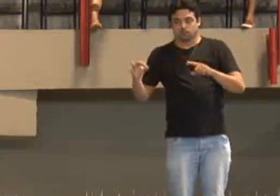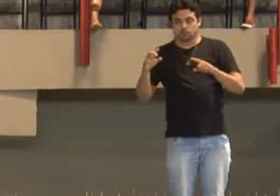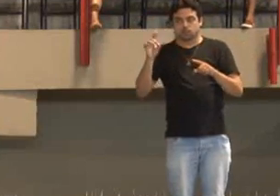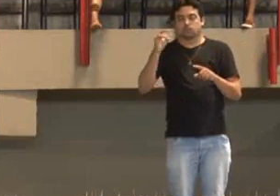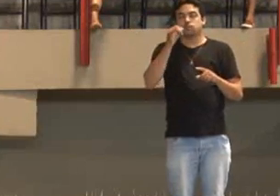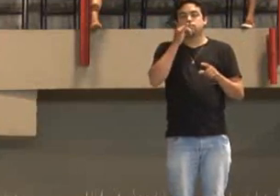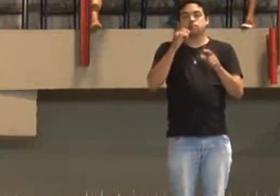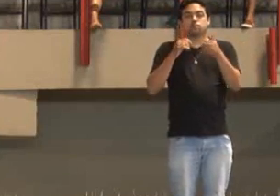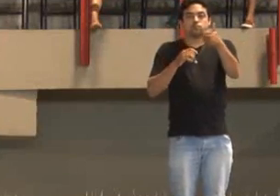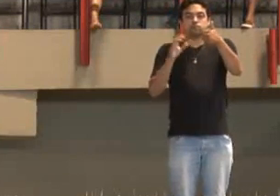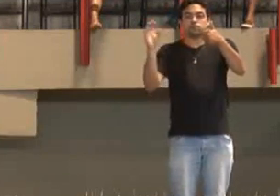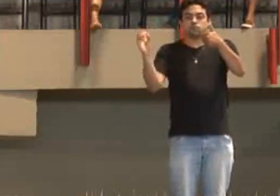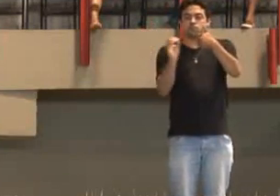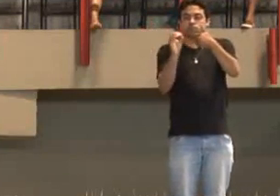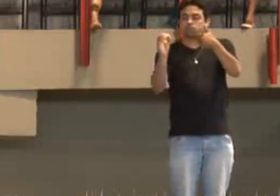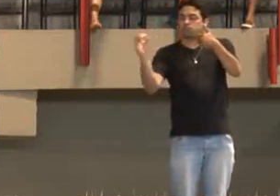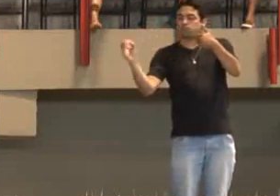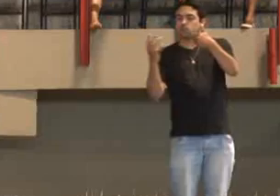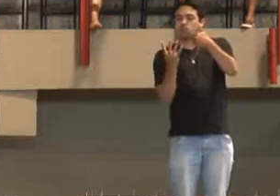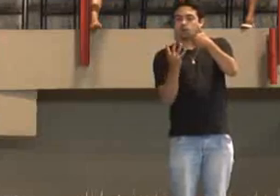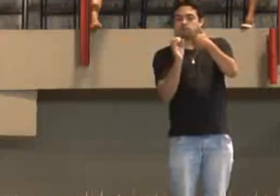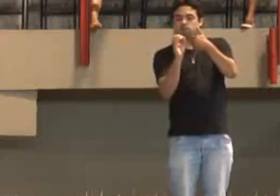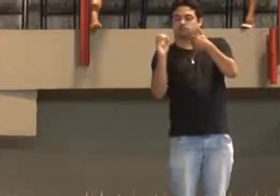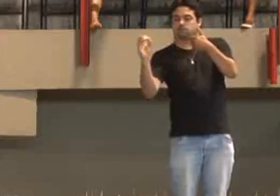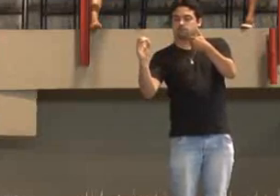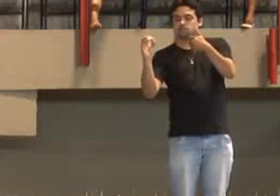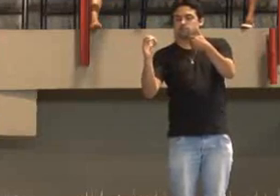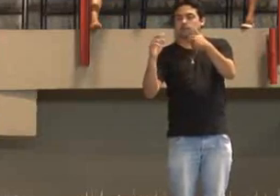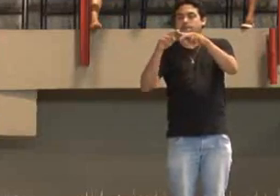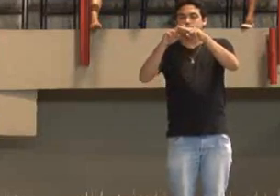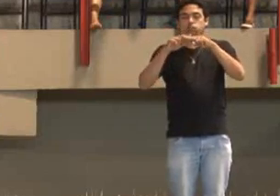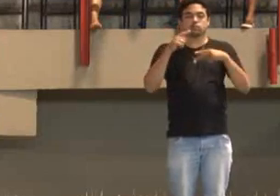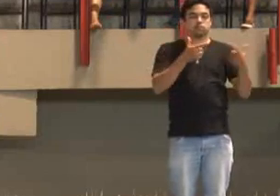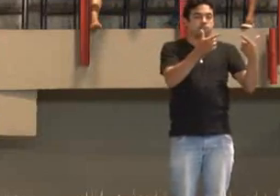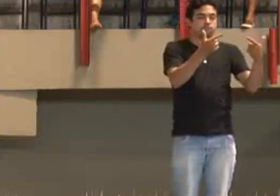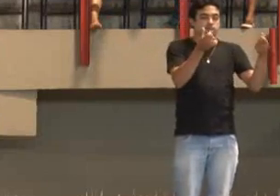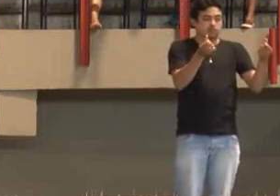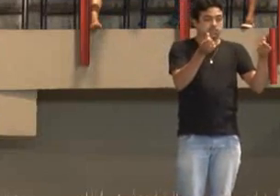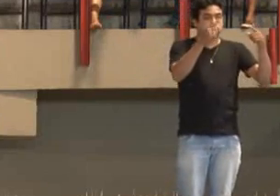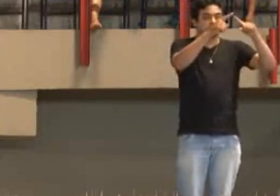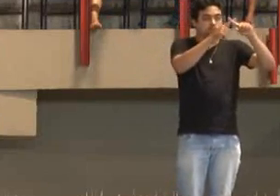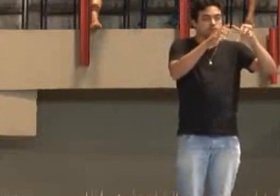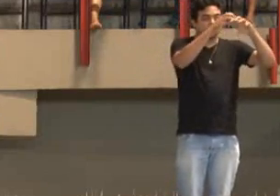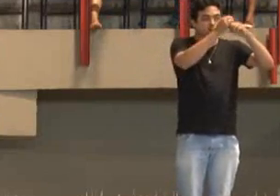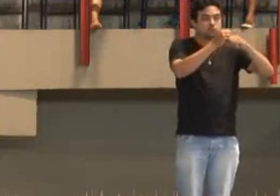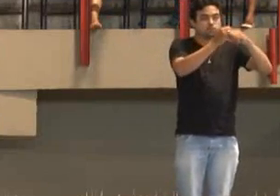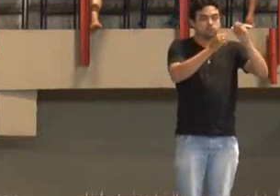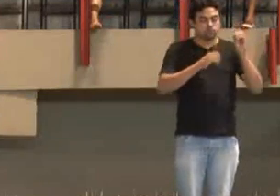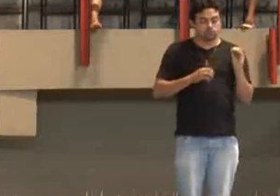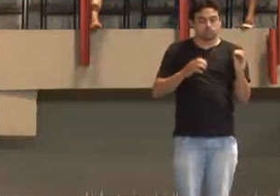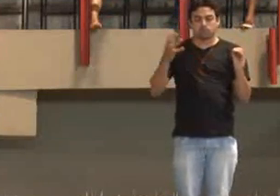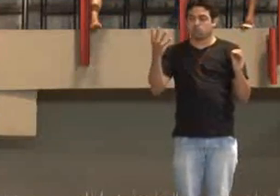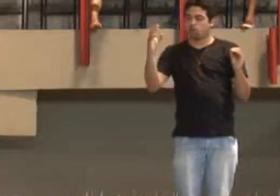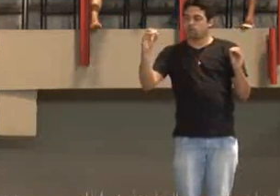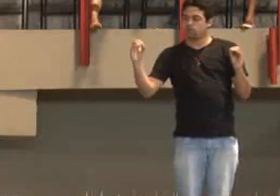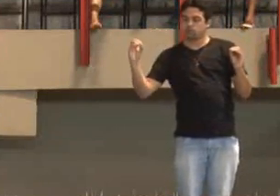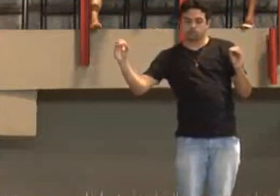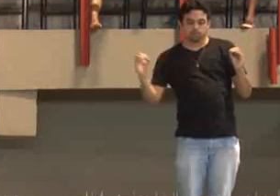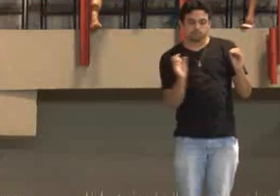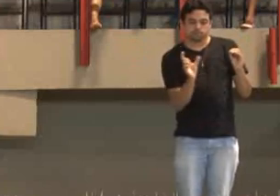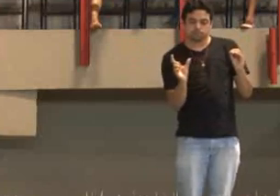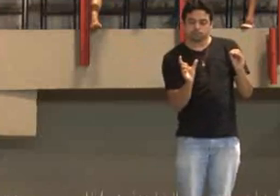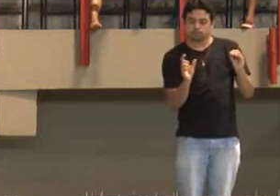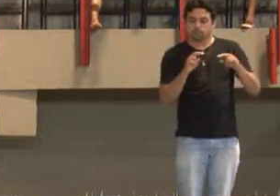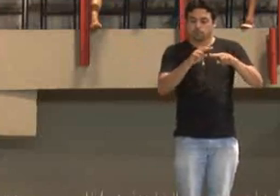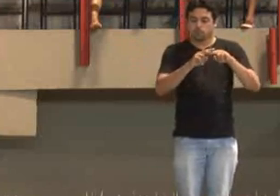é só acrescentar 4 zeros no final, né? Então a conta que eu tenho que fazer é 26 vezes 26 e depois colocar mais 4 zeros no final. Fazendo